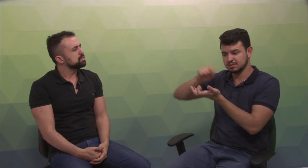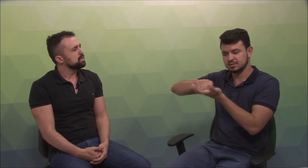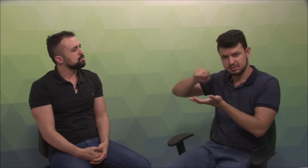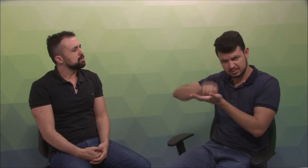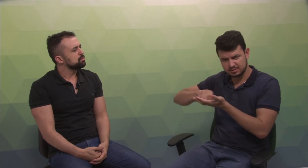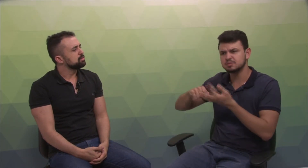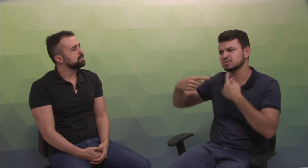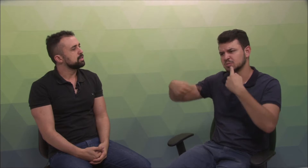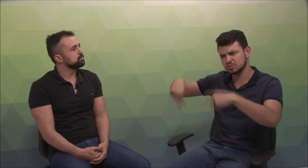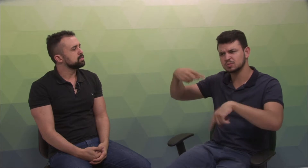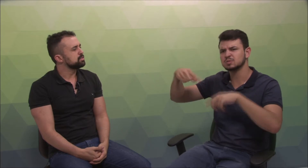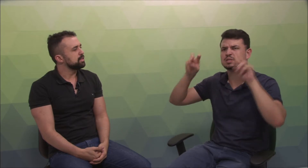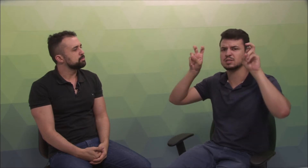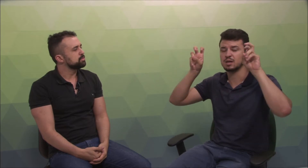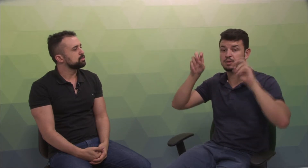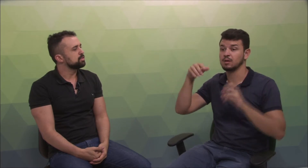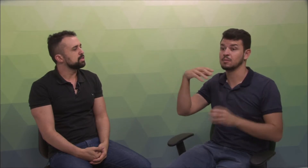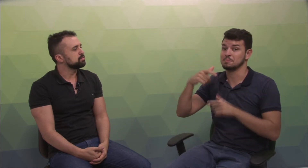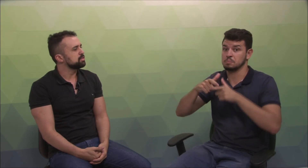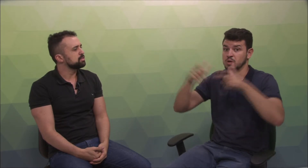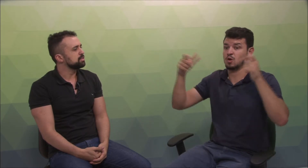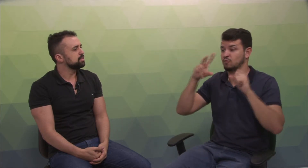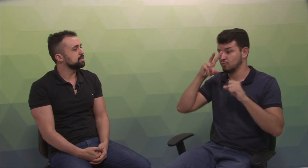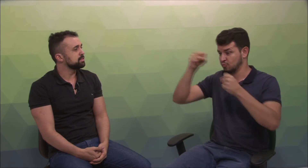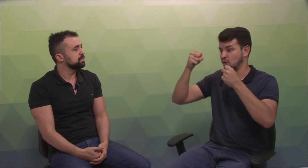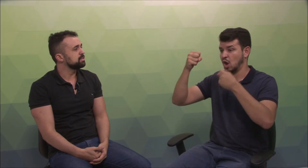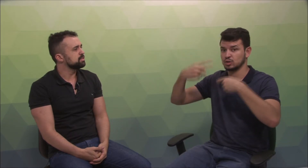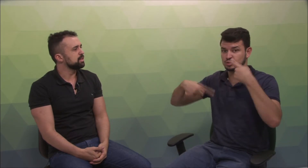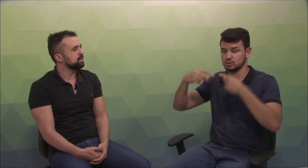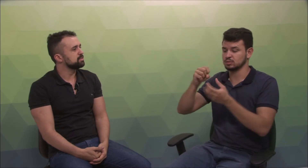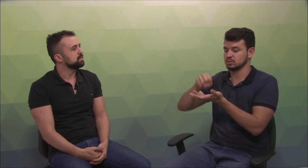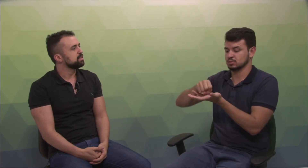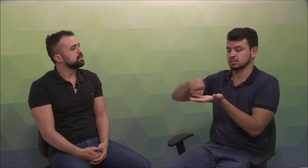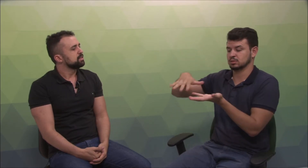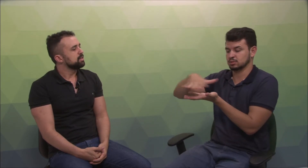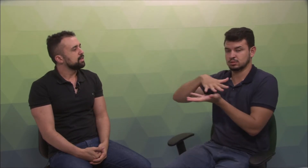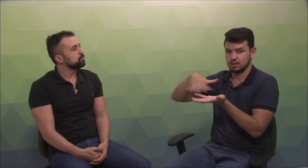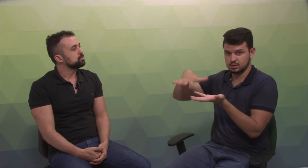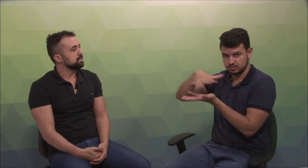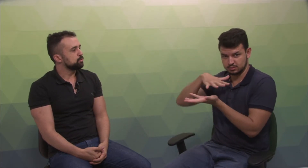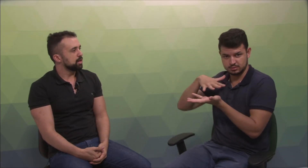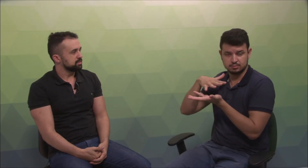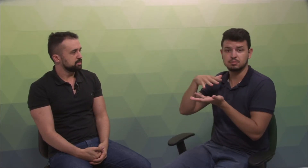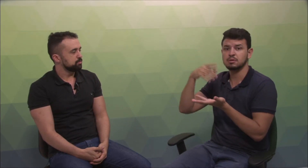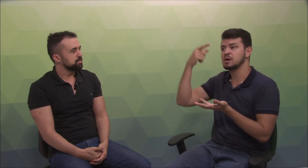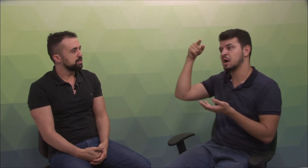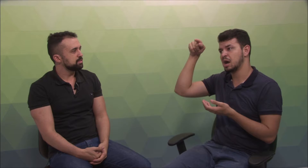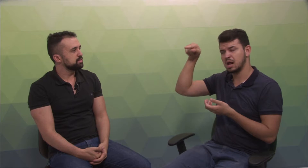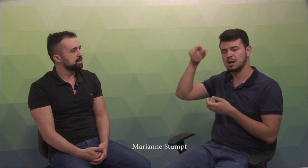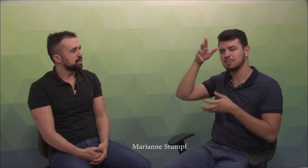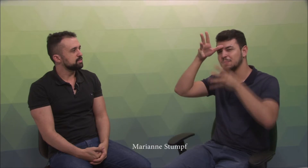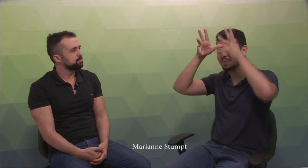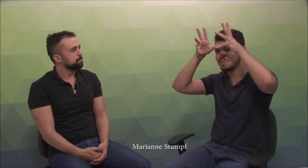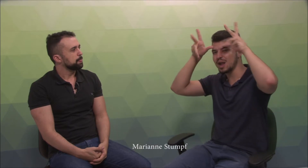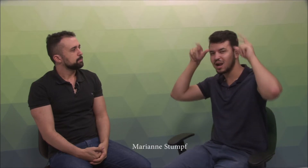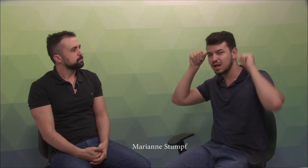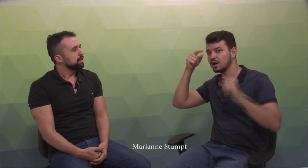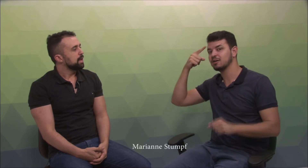começaram agora, né? O sistema de notação da escrita de sinais, né? O sign writing, ou a escrita de sinais. A